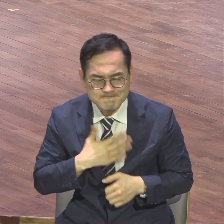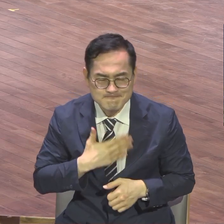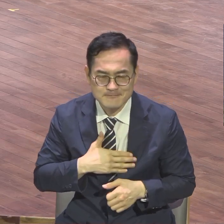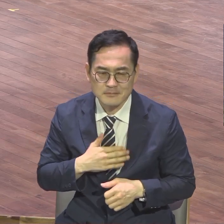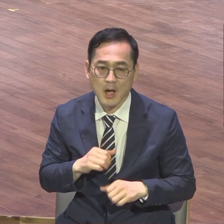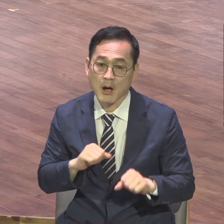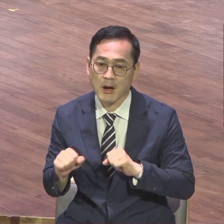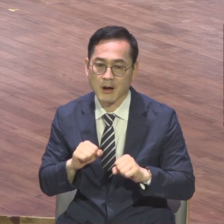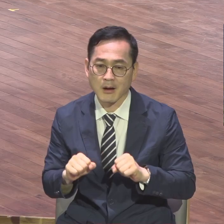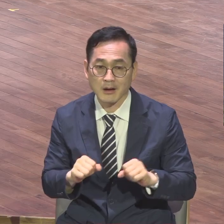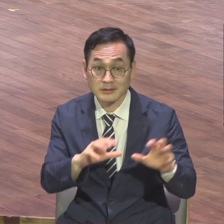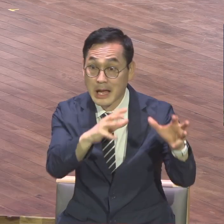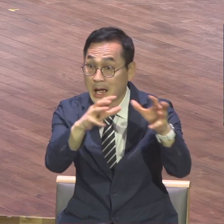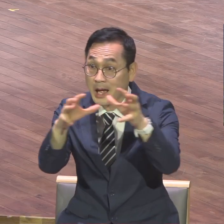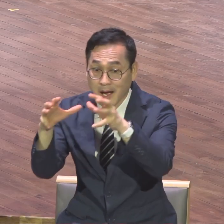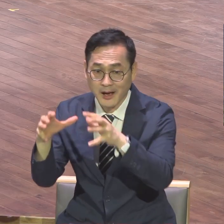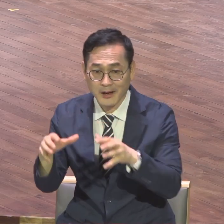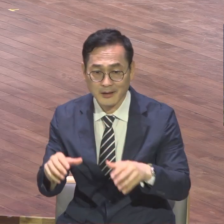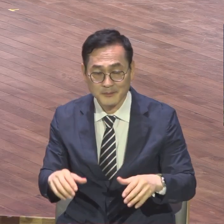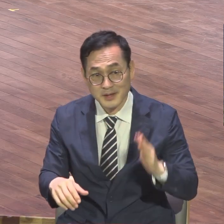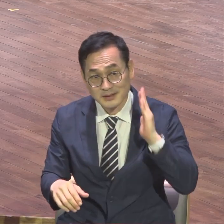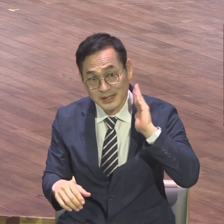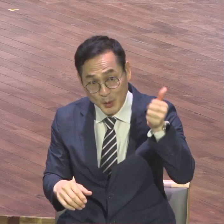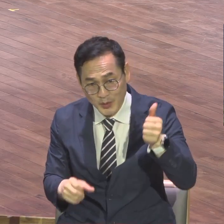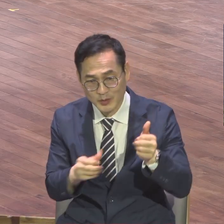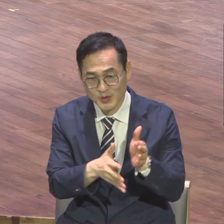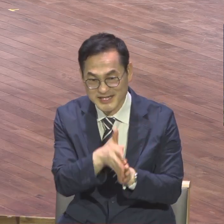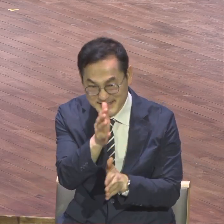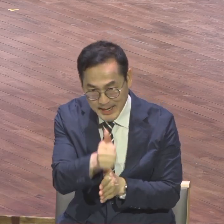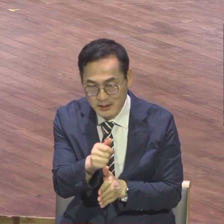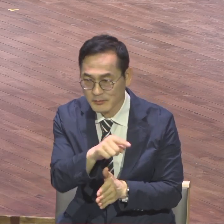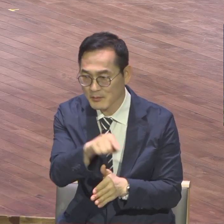어떻든 우리가 이 보험을 증가하면서 그렇게